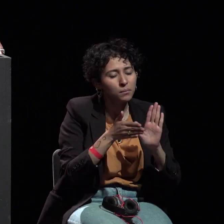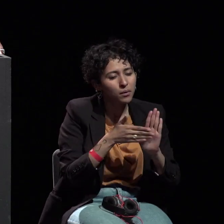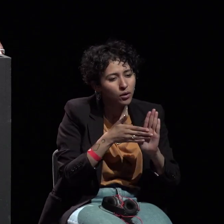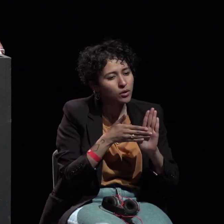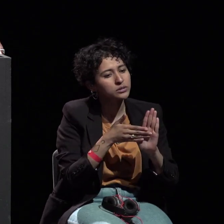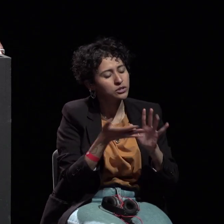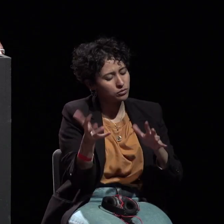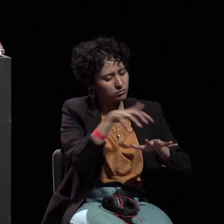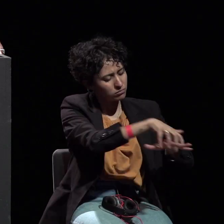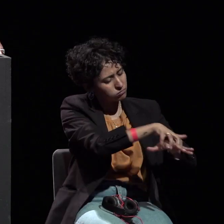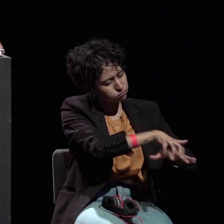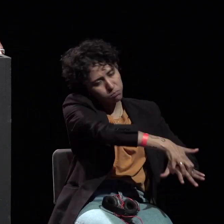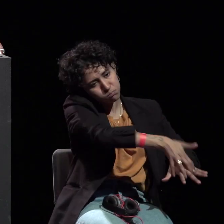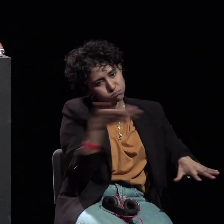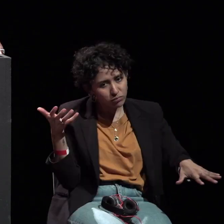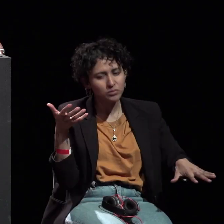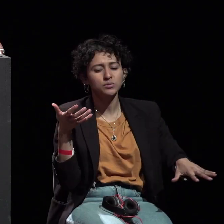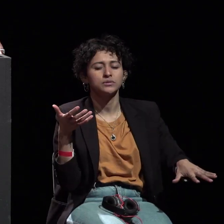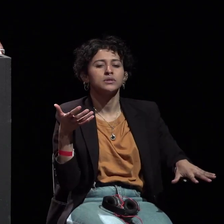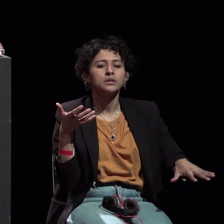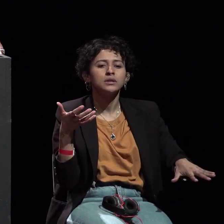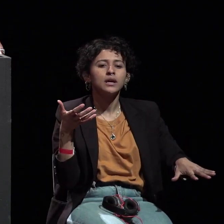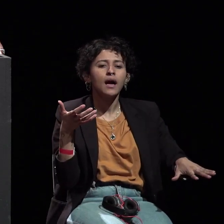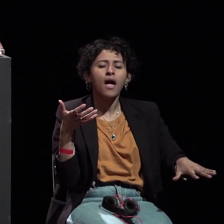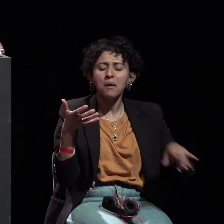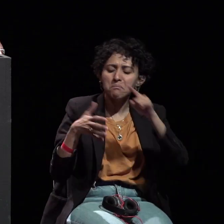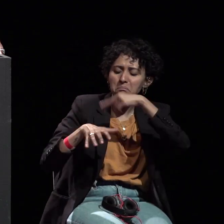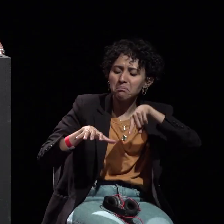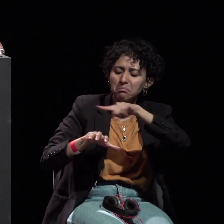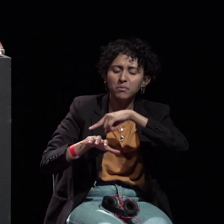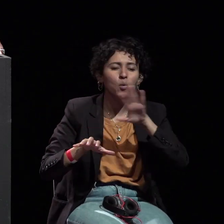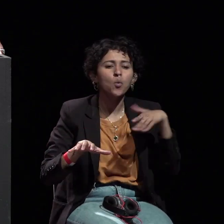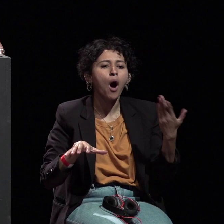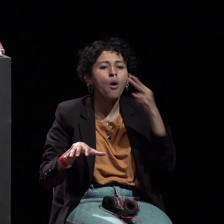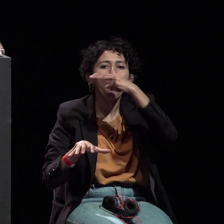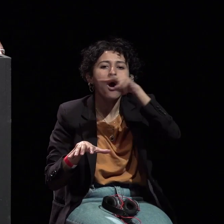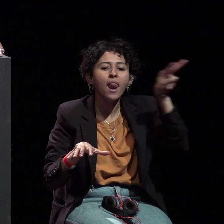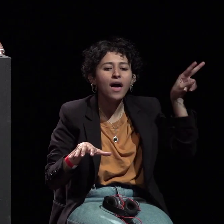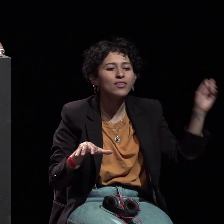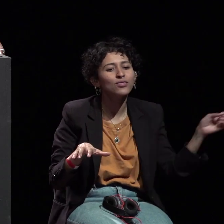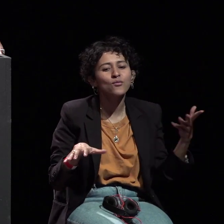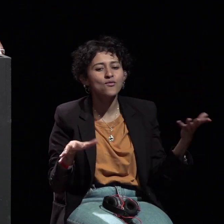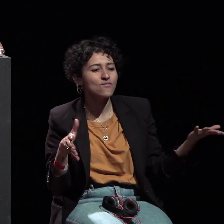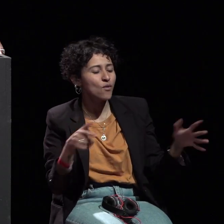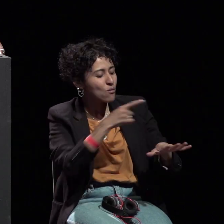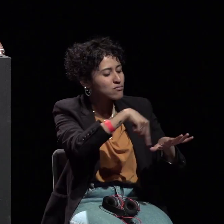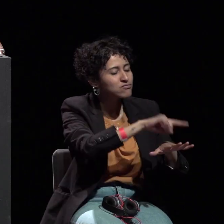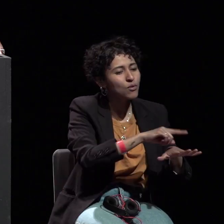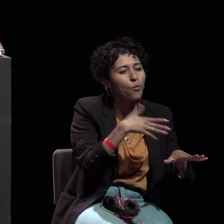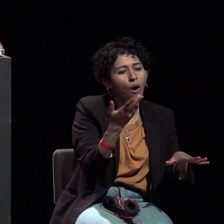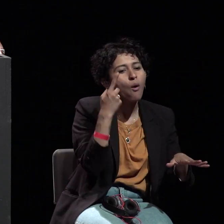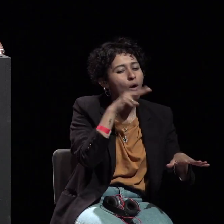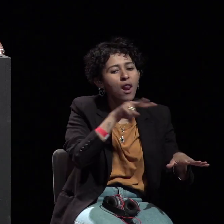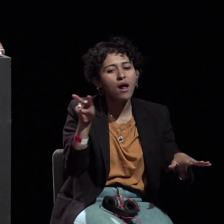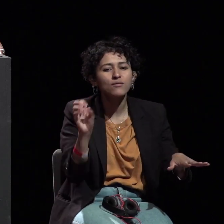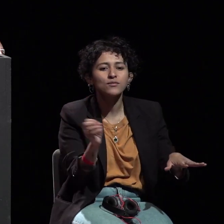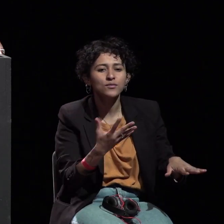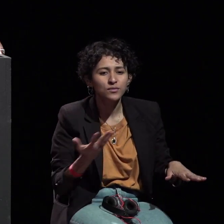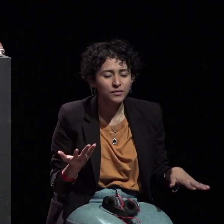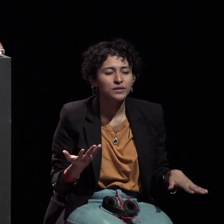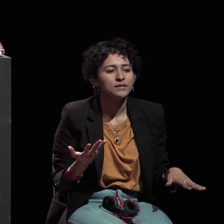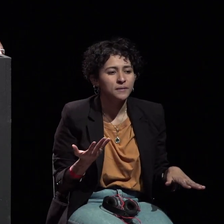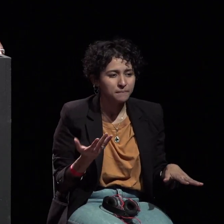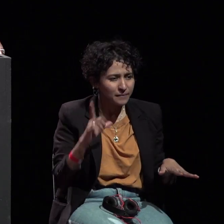gente pensa, que trajetória do olhar que a gente vai percorrer, incide o Máximo Canevati e outros teóricos